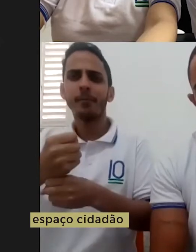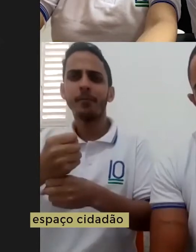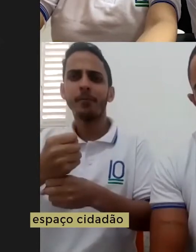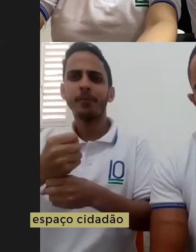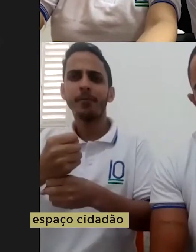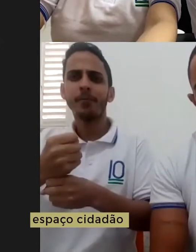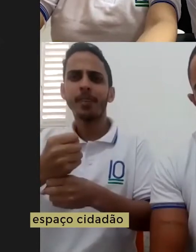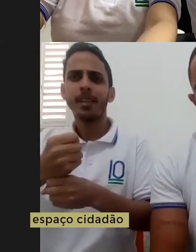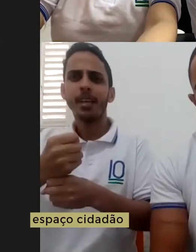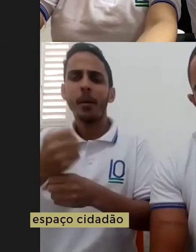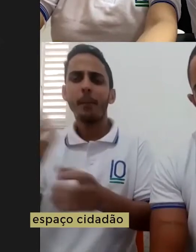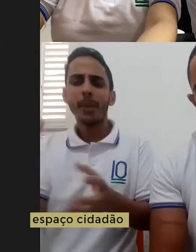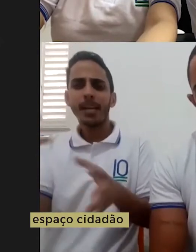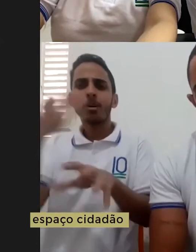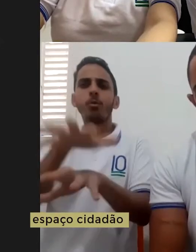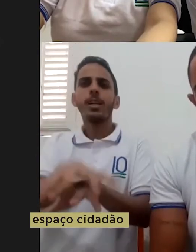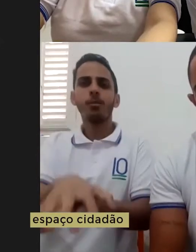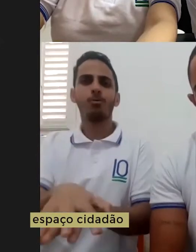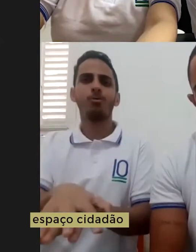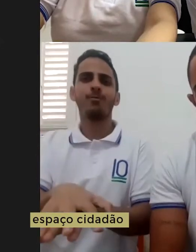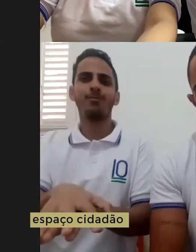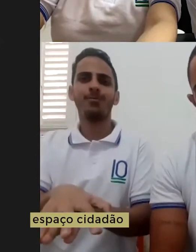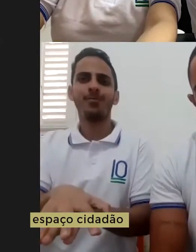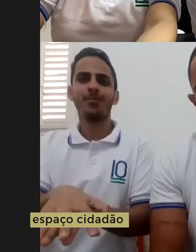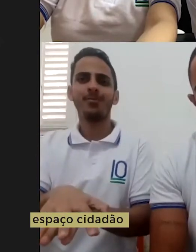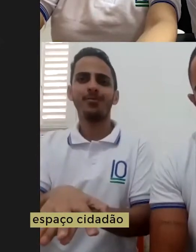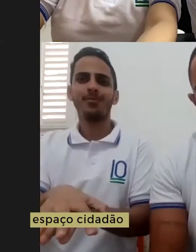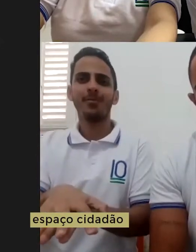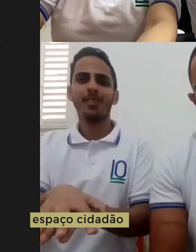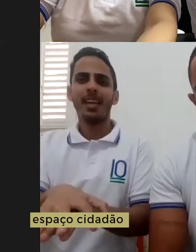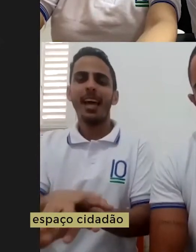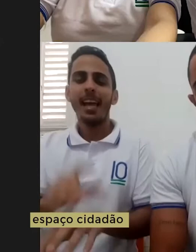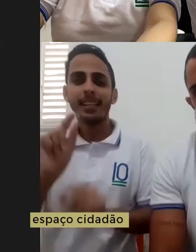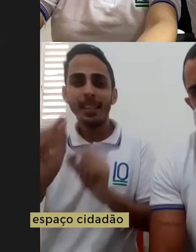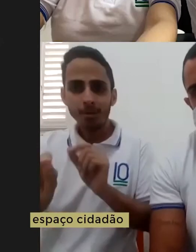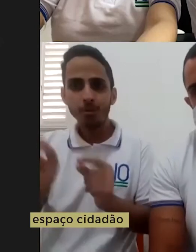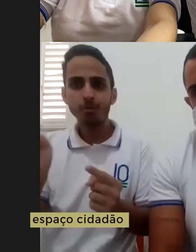construída para incluí-los.